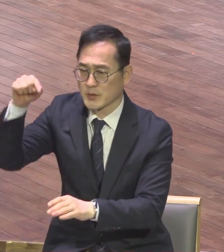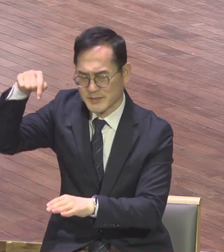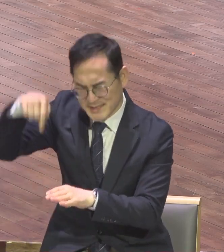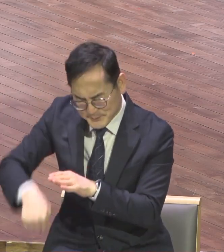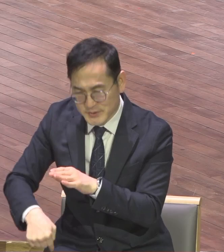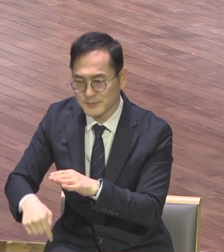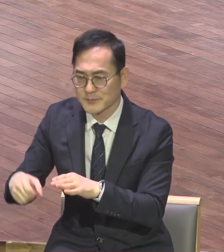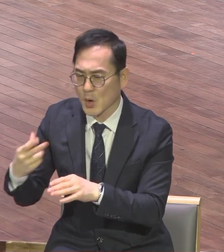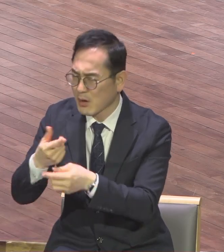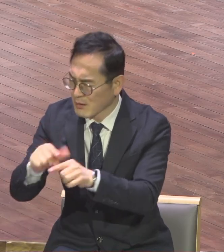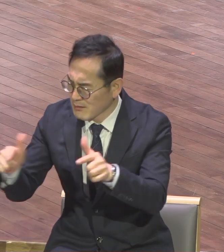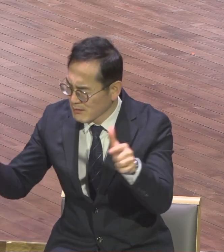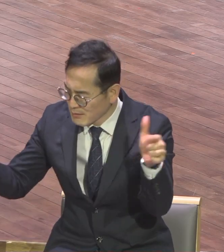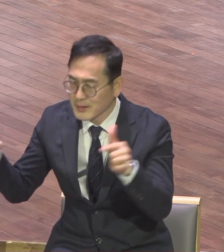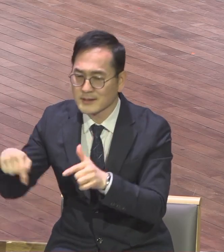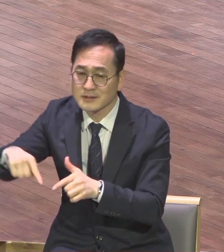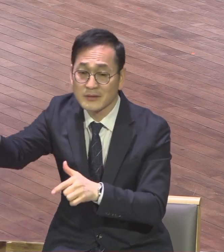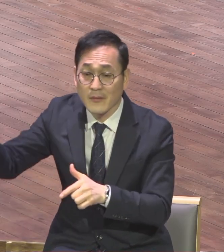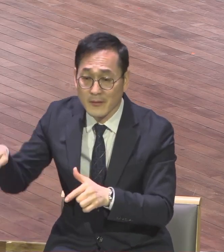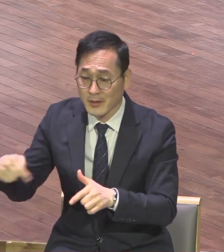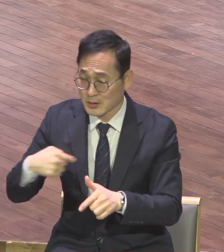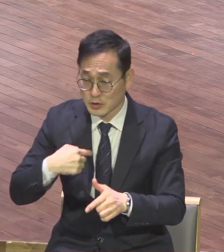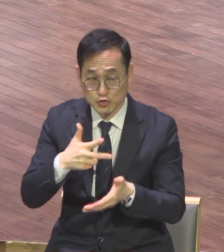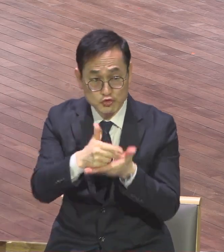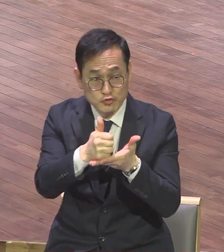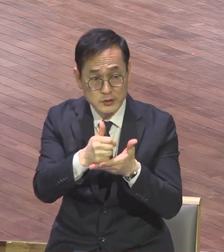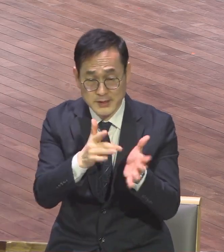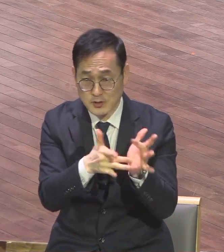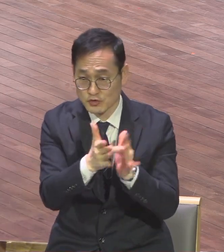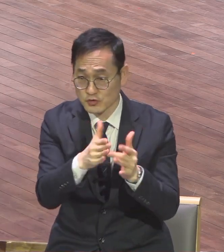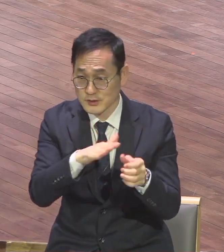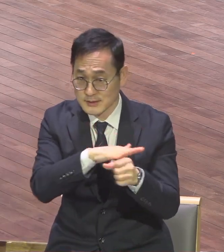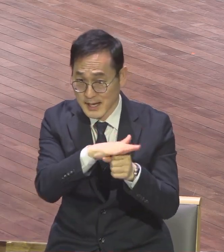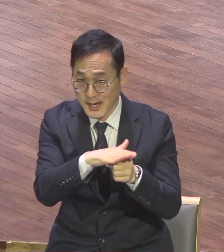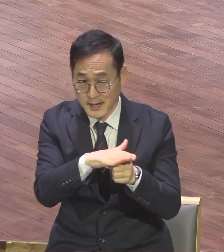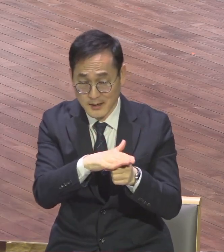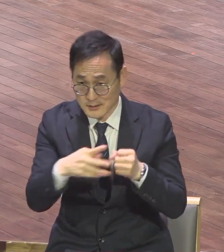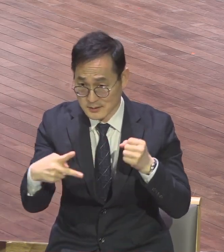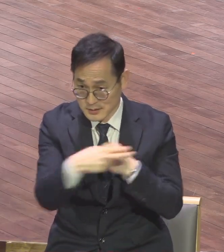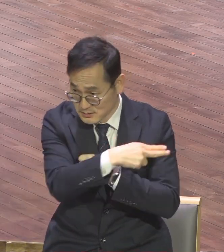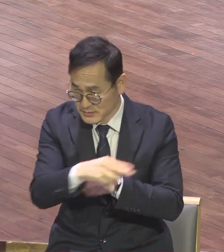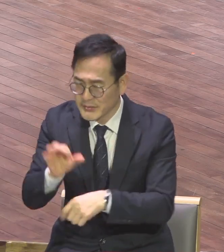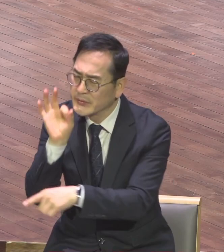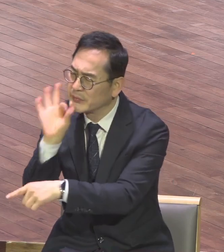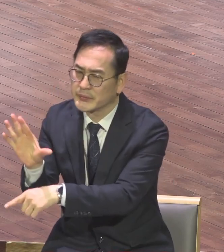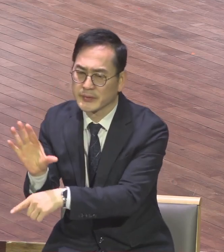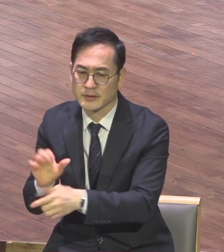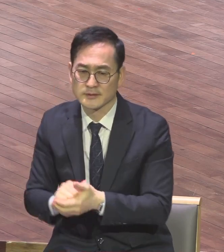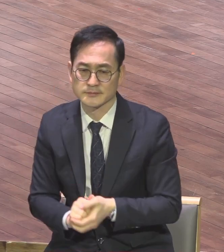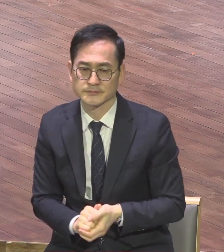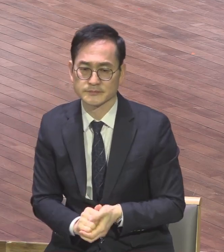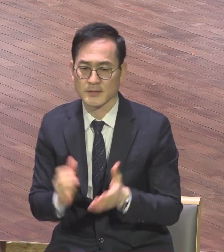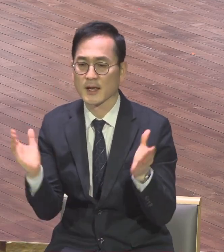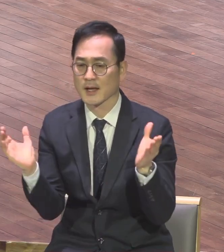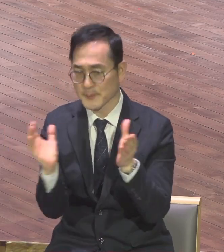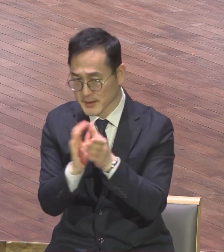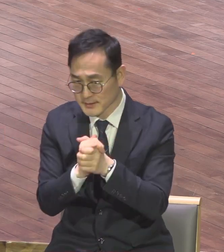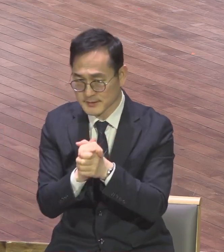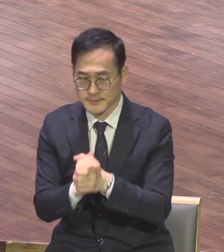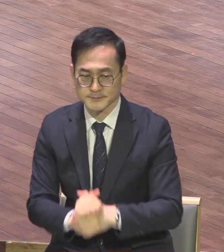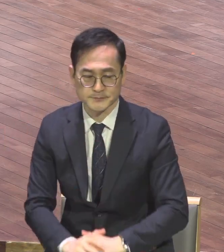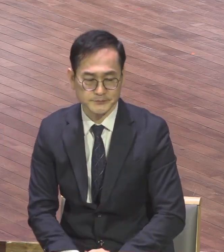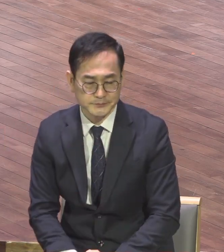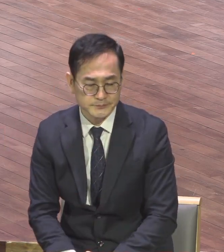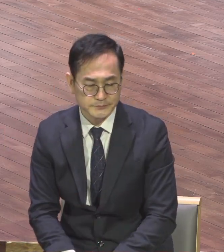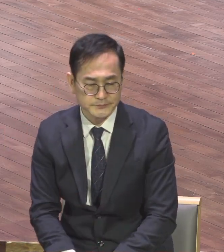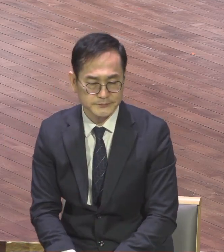깊음이나 다른 어떤 피조물이라도 우리를 우리 주 그리스도 예수 안에 있는 하나님의 사랑에서 끊을 수 없으리라. 아멘.